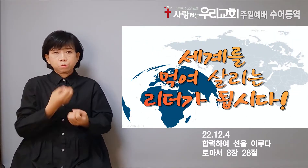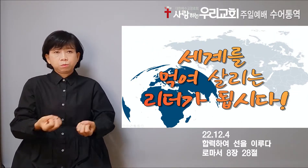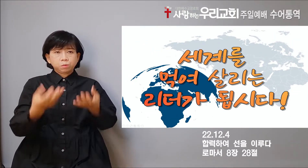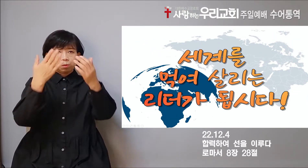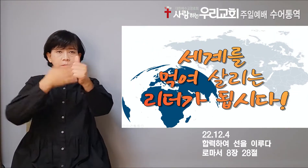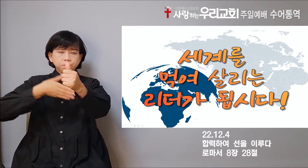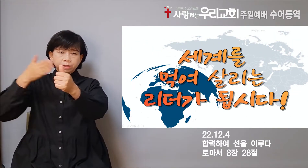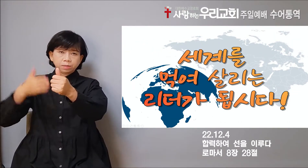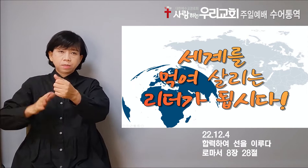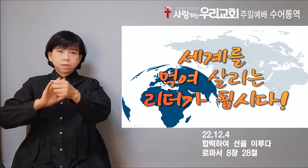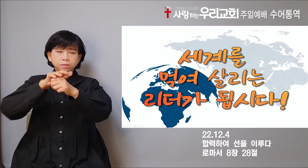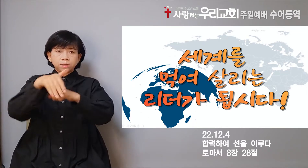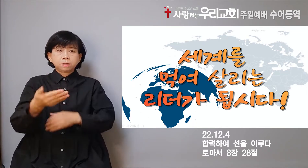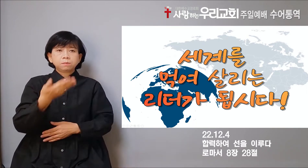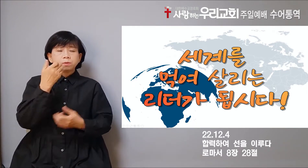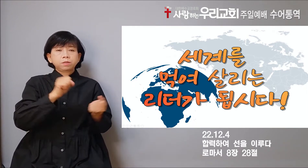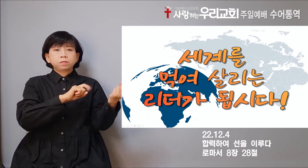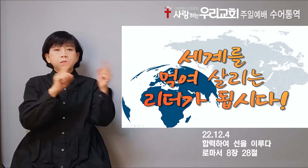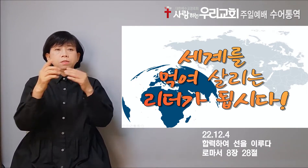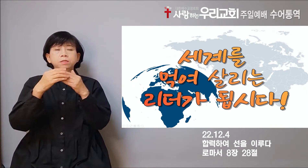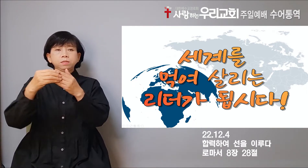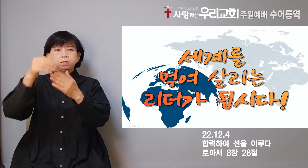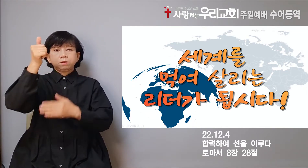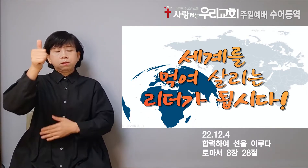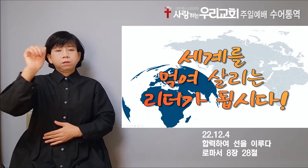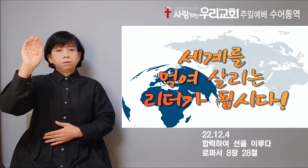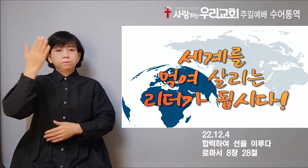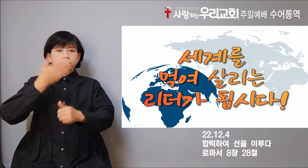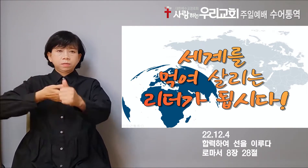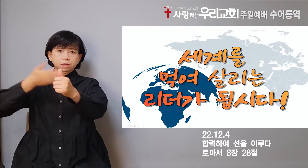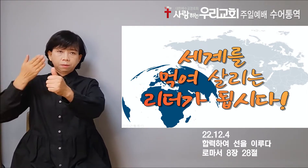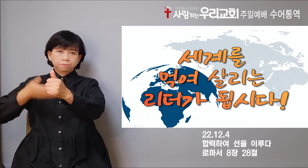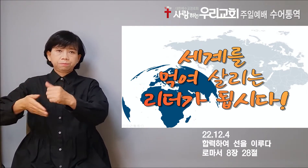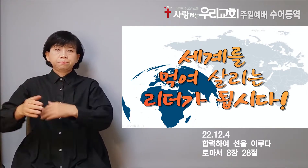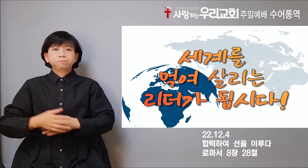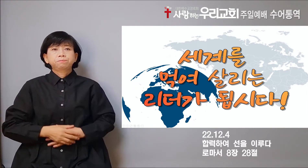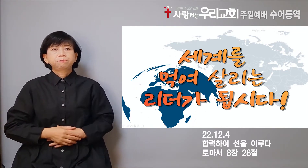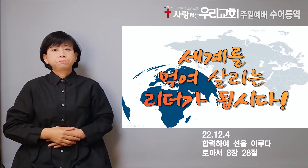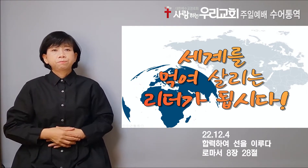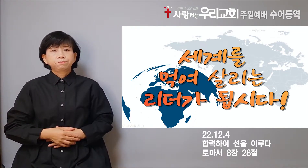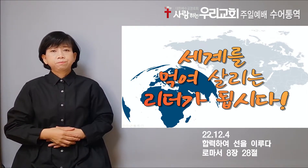격려하고 축복하겠습니다. 세계를 먹여 살리는 리더가 됩시다.